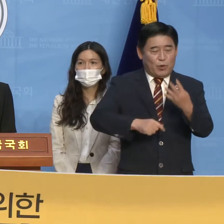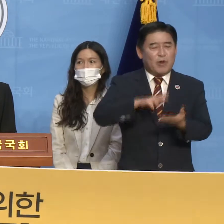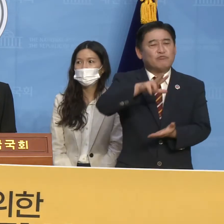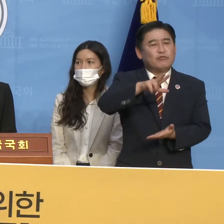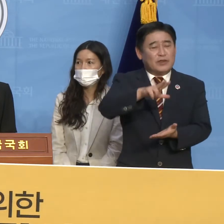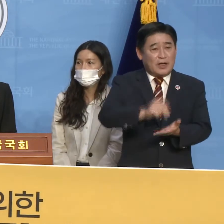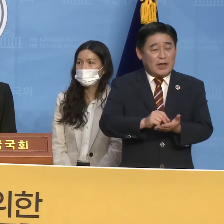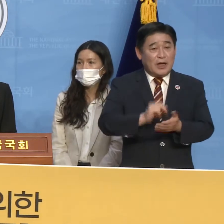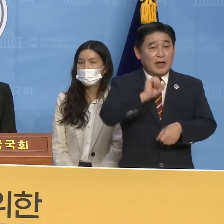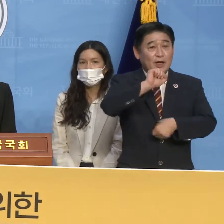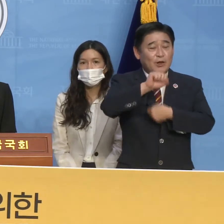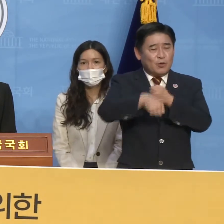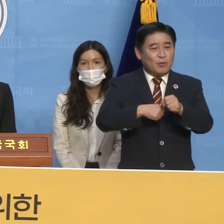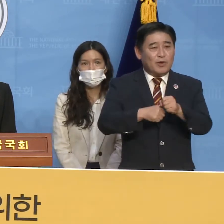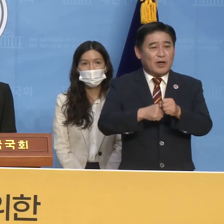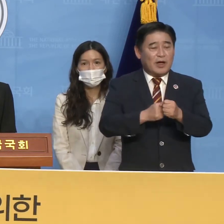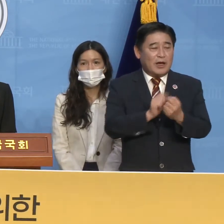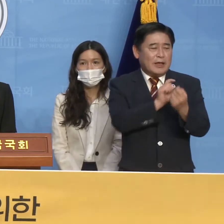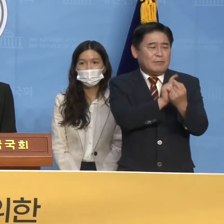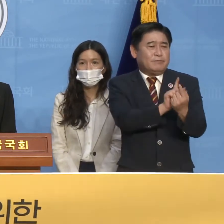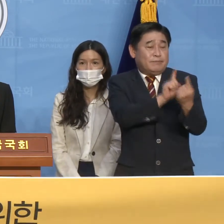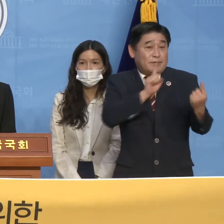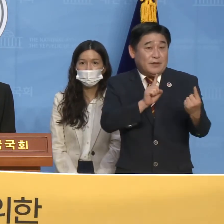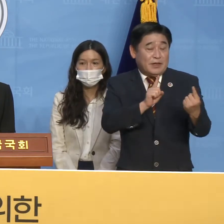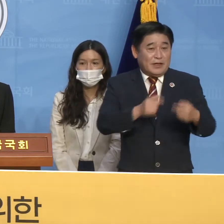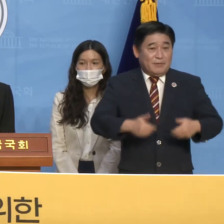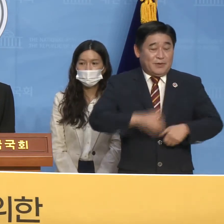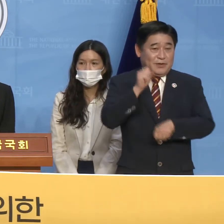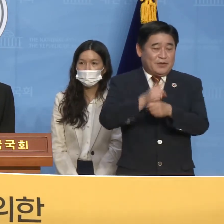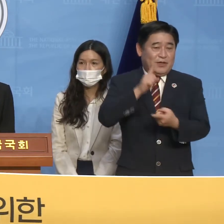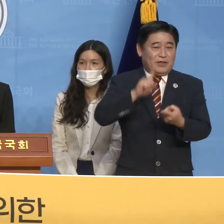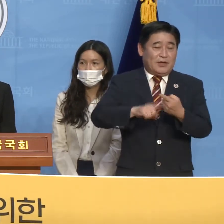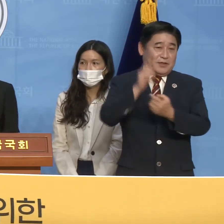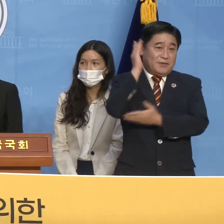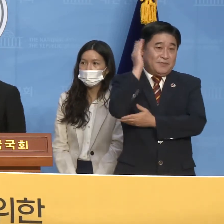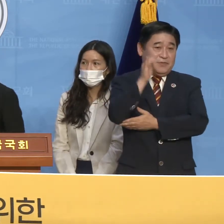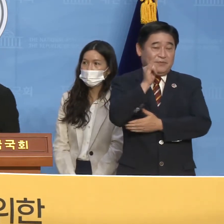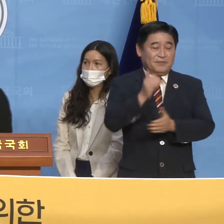문제점과 동물과의 생태적 거리두기 필요성을 말씀해 주시겠습니다.